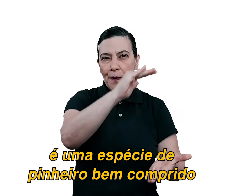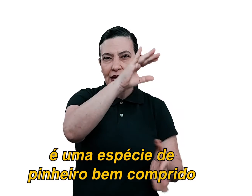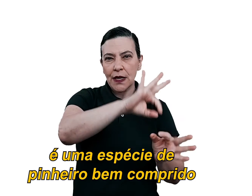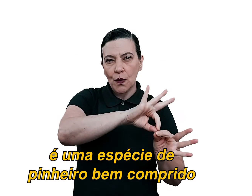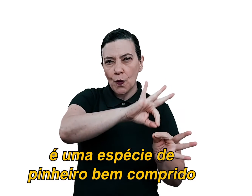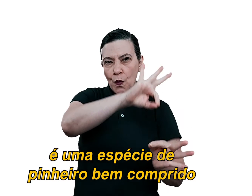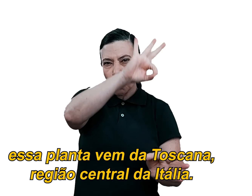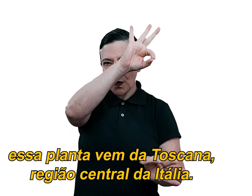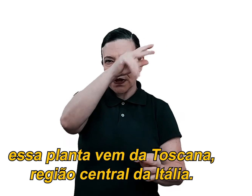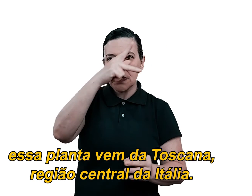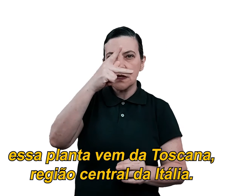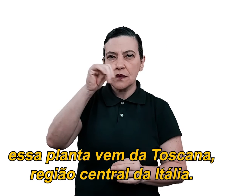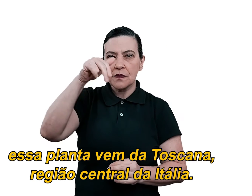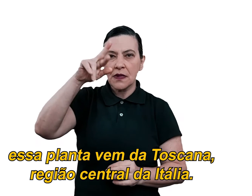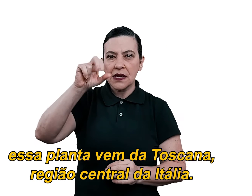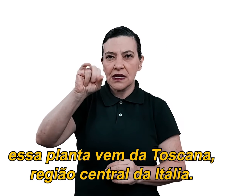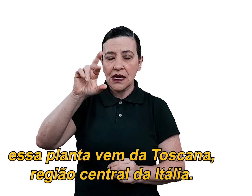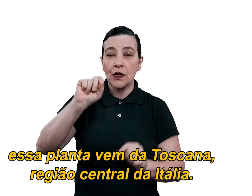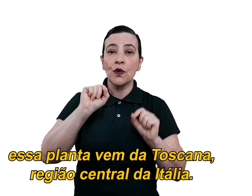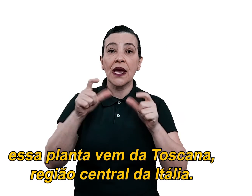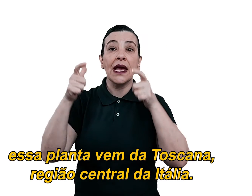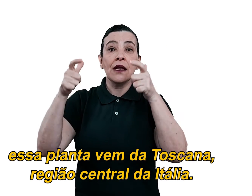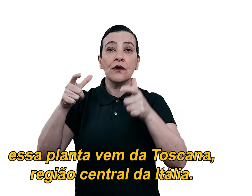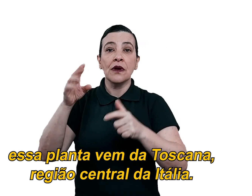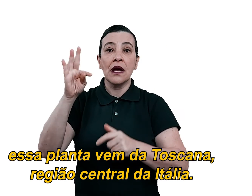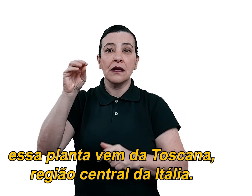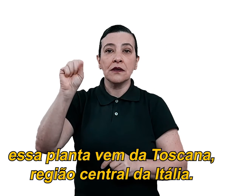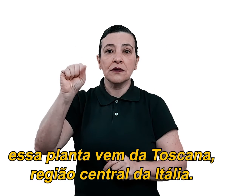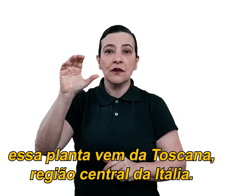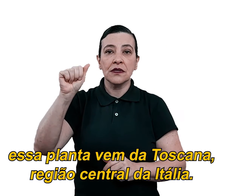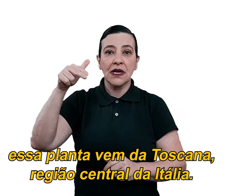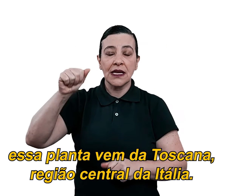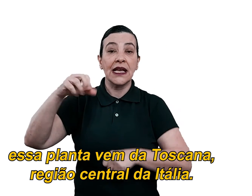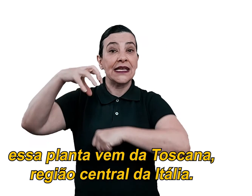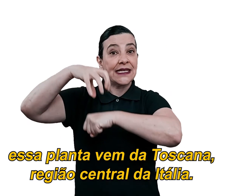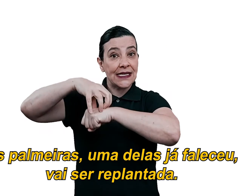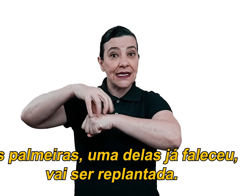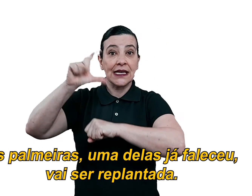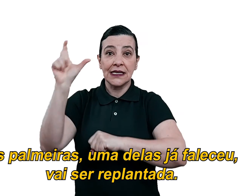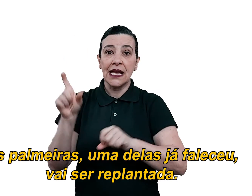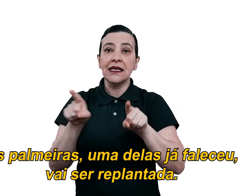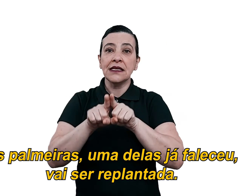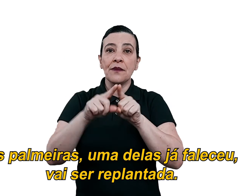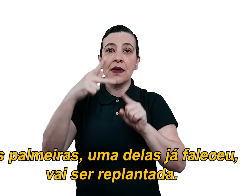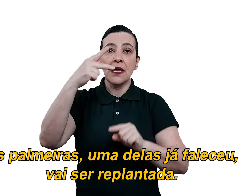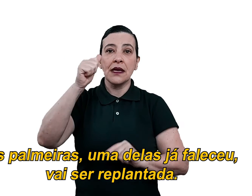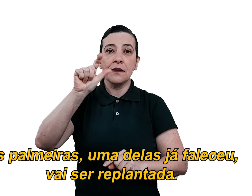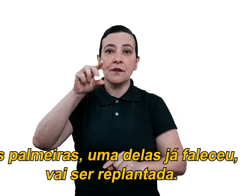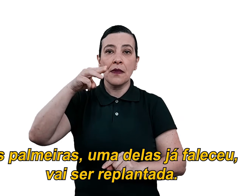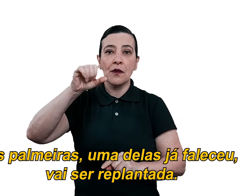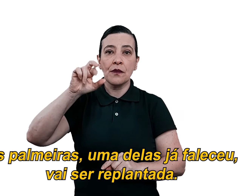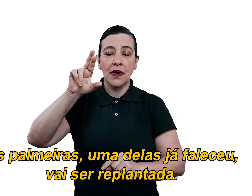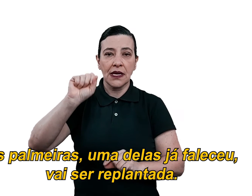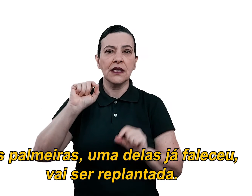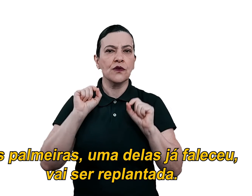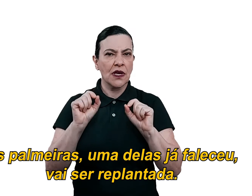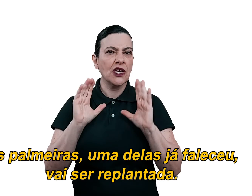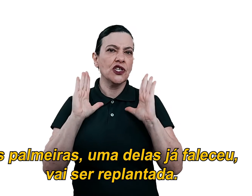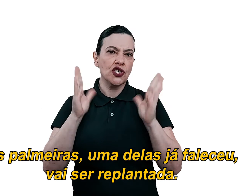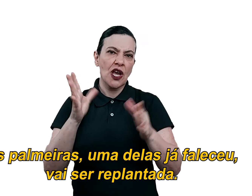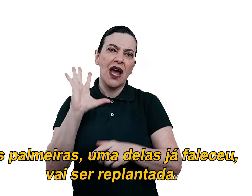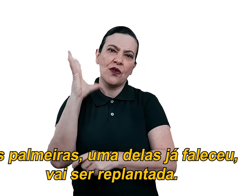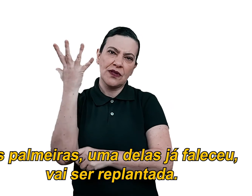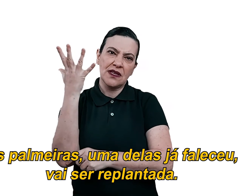bem comprido. Essa é a planta que vem da Toscana, né, da região central da Itália. As palmeiras, não é? Uma delas